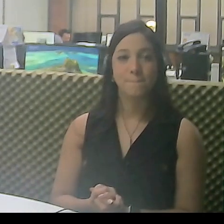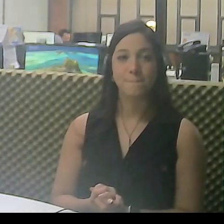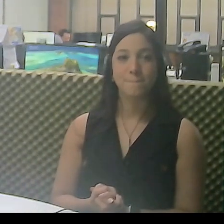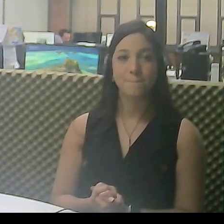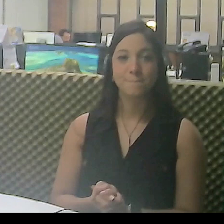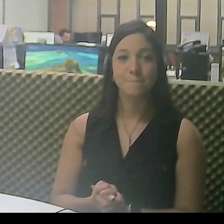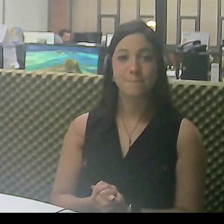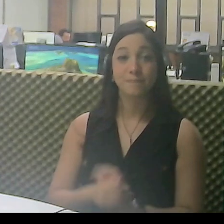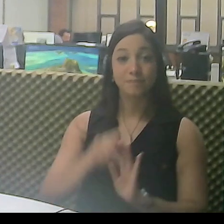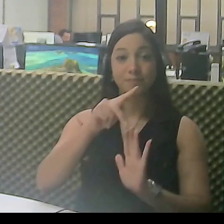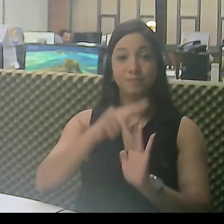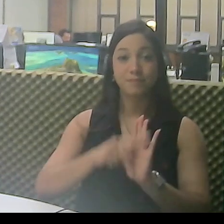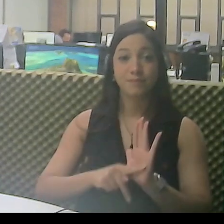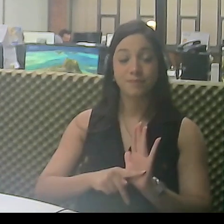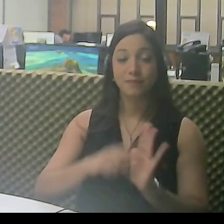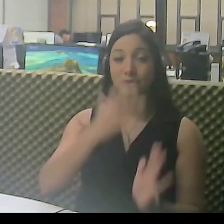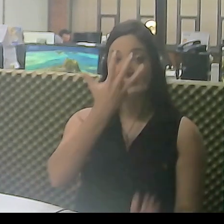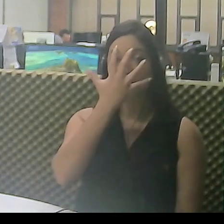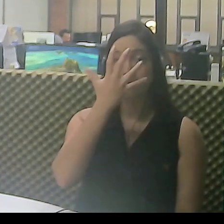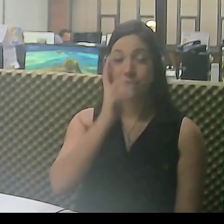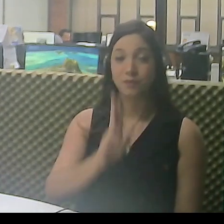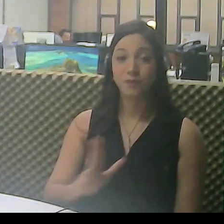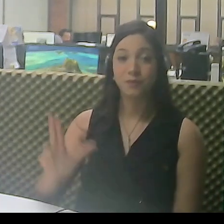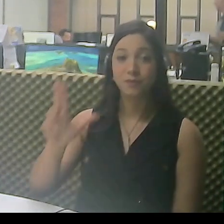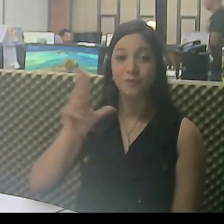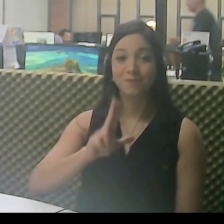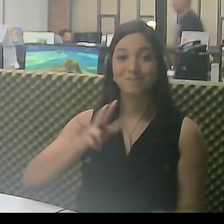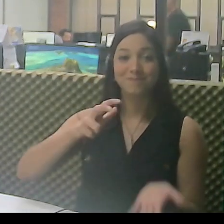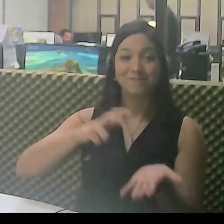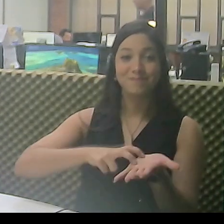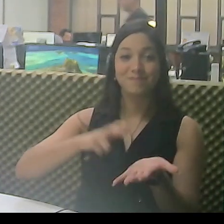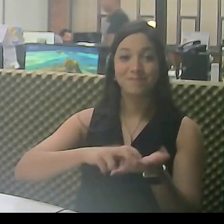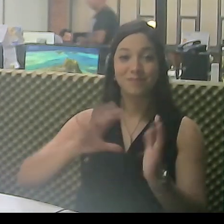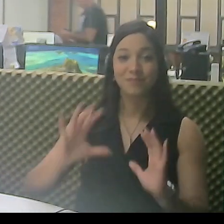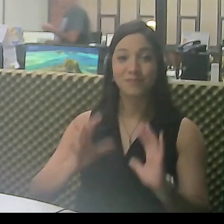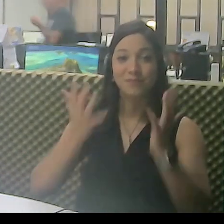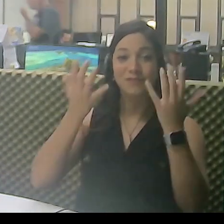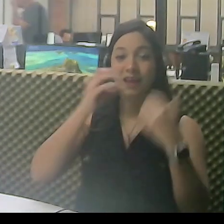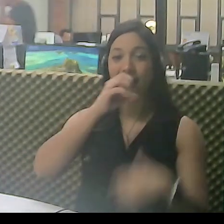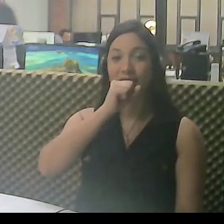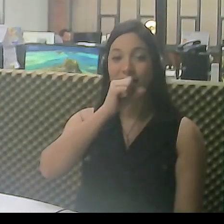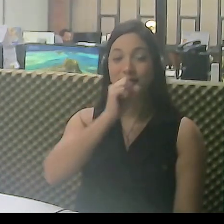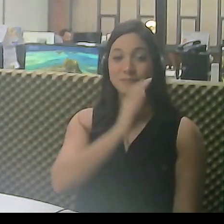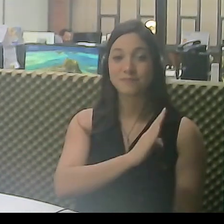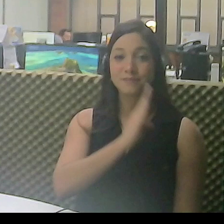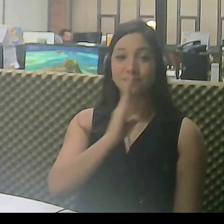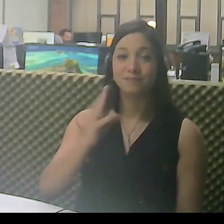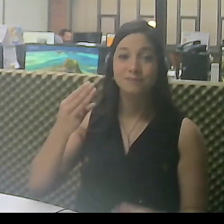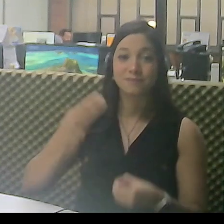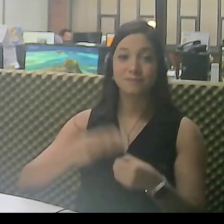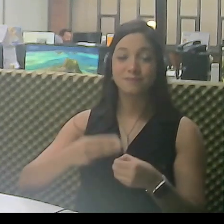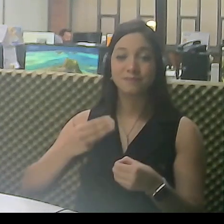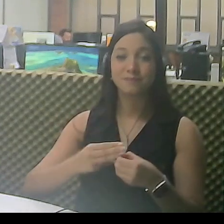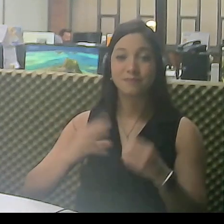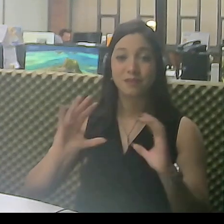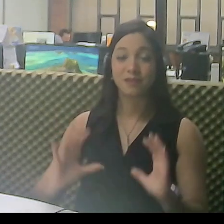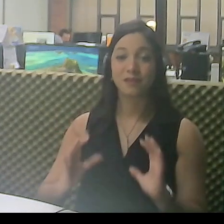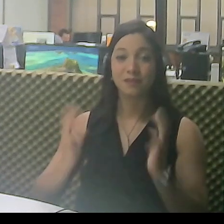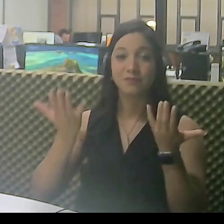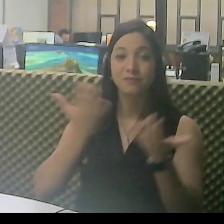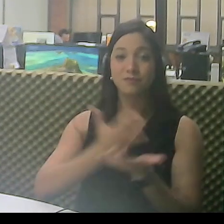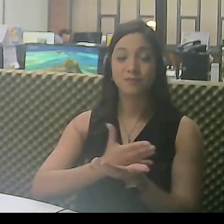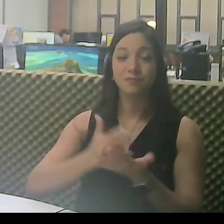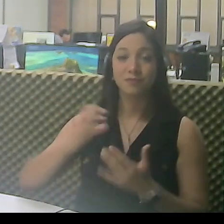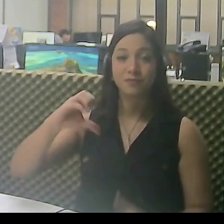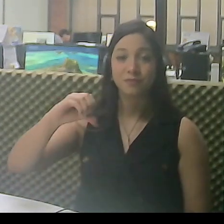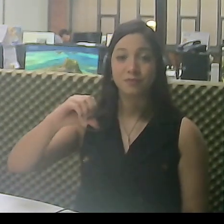E a programação de carnaval em Uberlândia começa com um matinê neste sábado. A Biblioteca Municipal realiza a folia a partir das 9